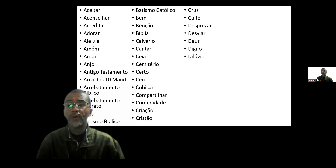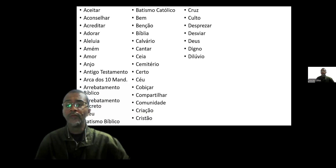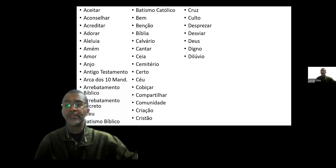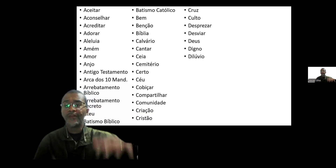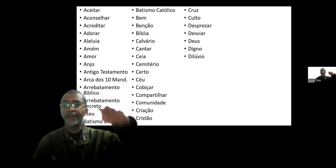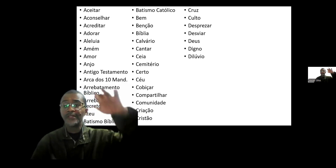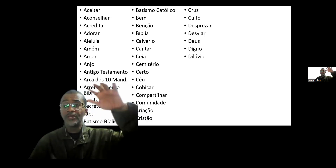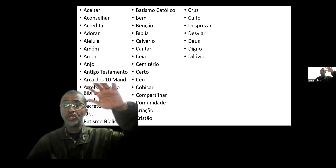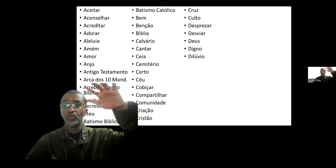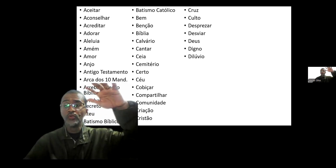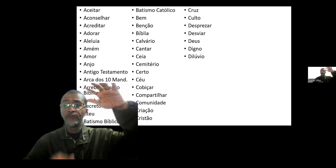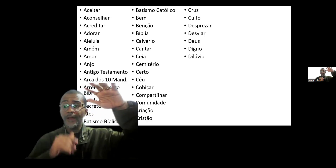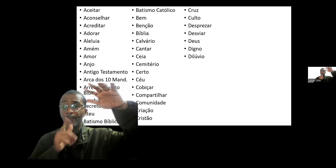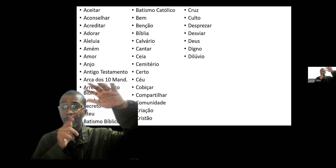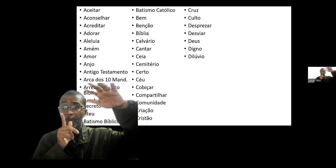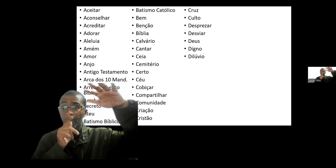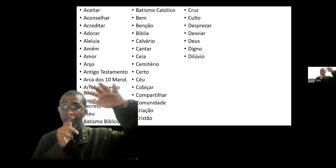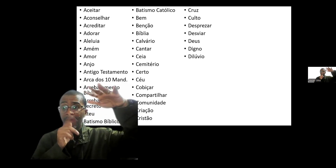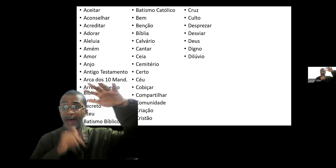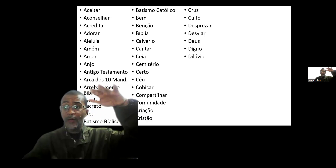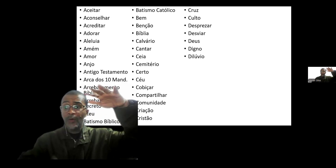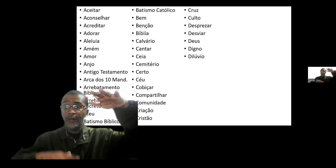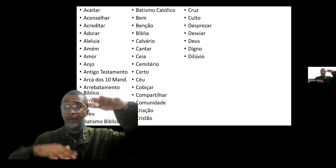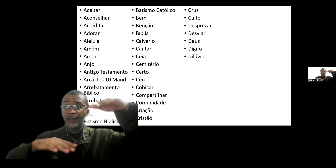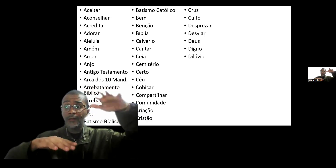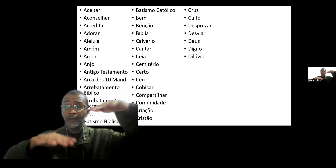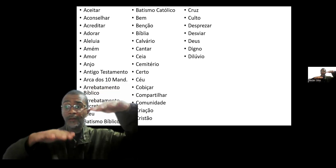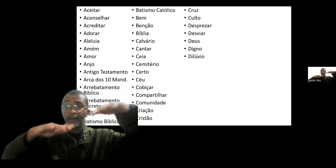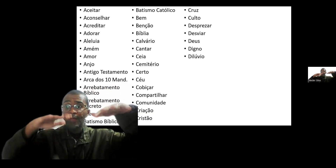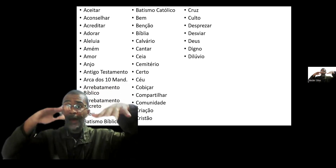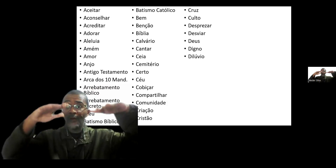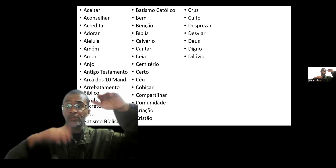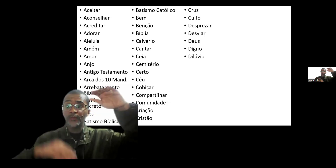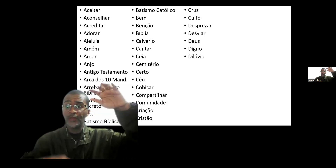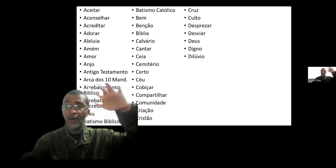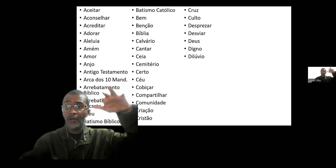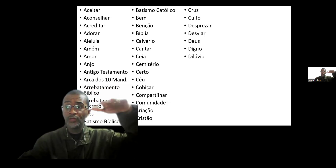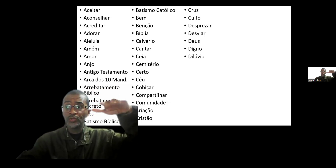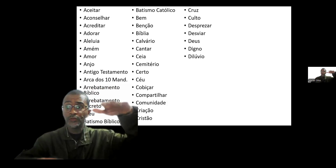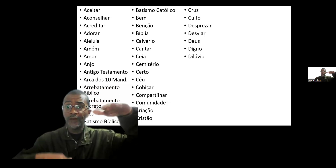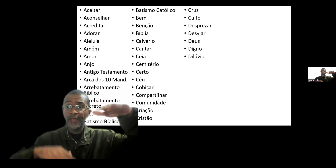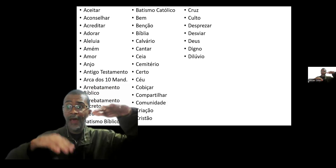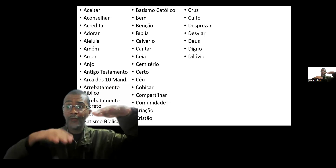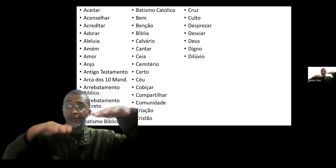Ou você vai fazer chuva, água e a água vai subindo, ó. Chuva e a água vai